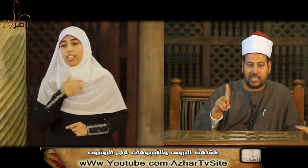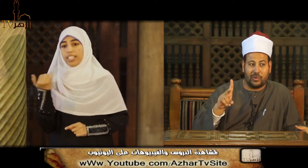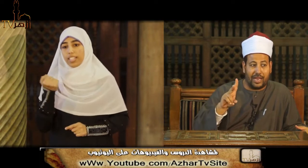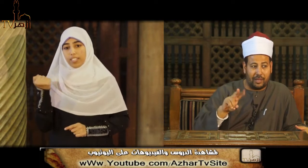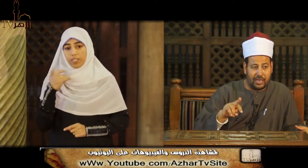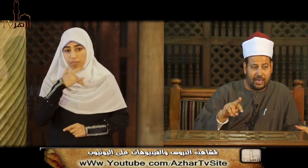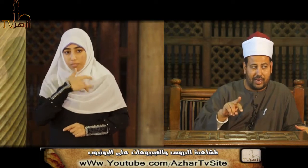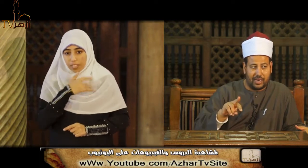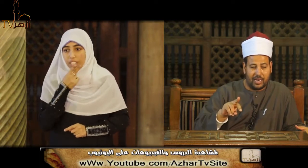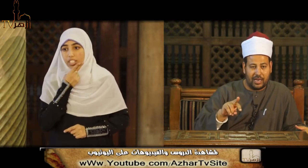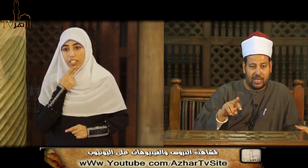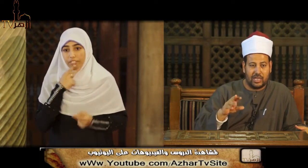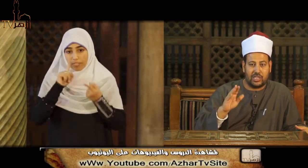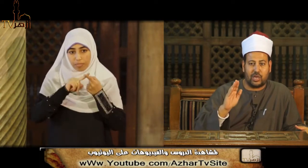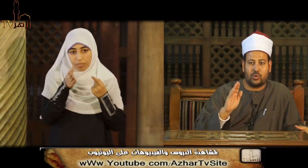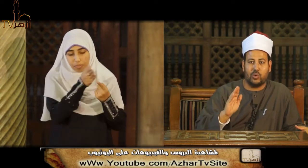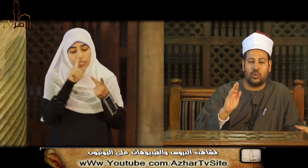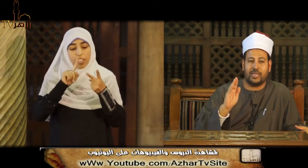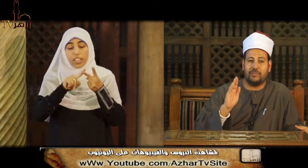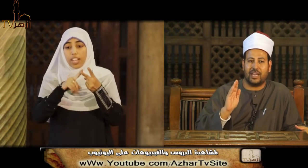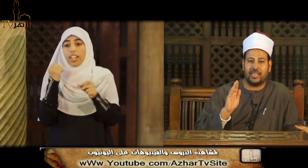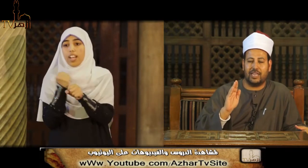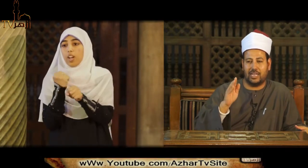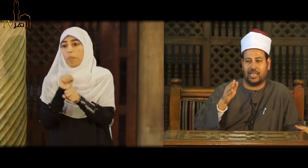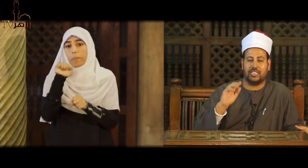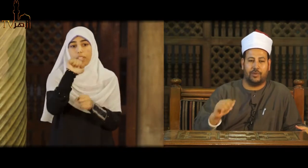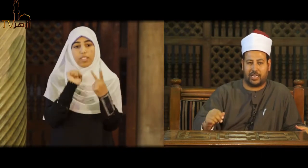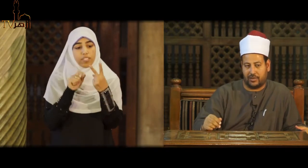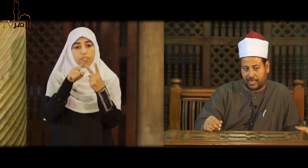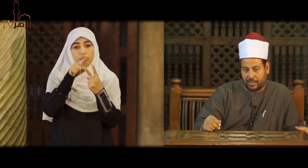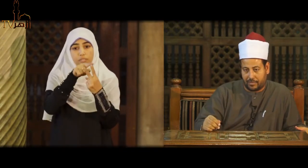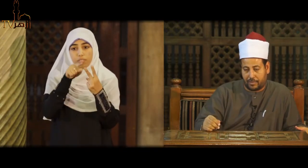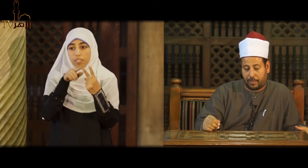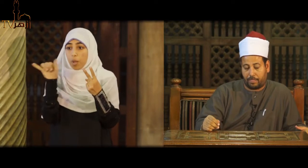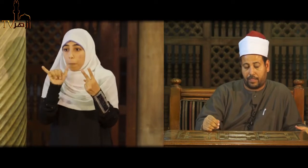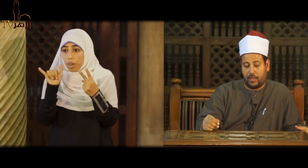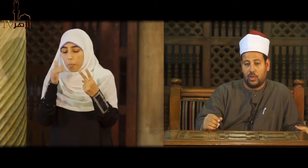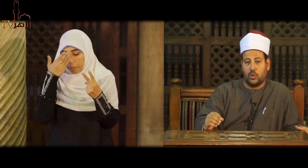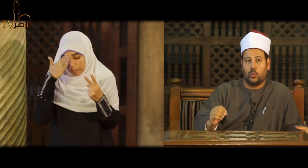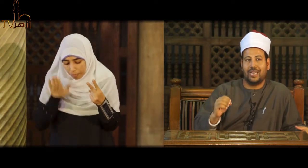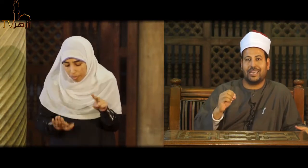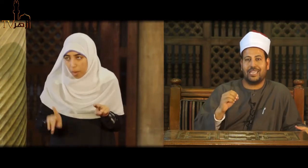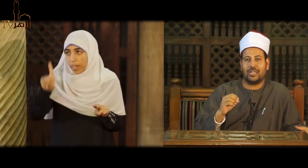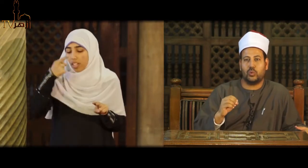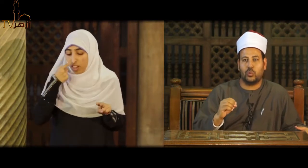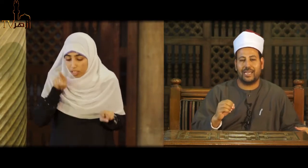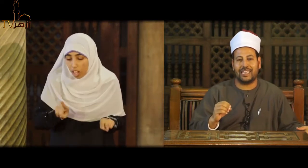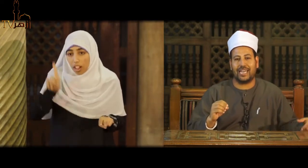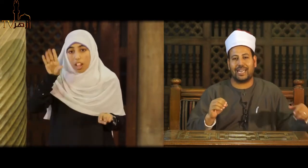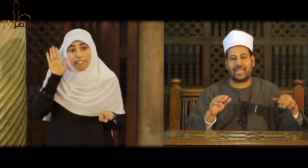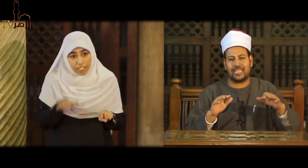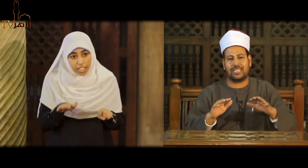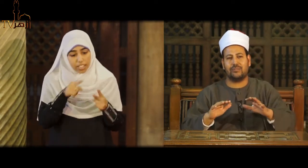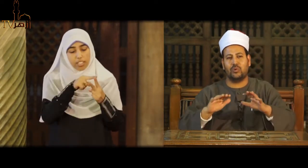فبالنية والعمل تكون العبادة لله تبارك وتعالى. والنية